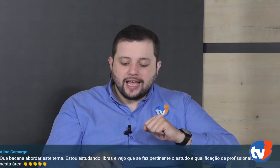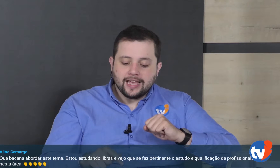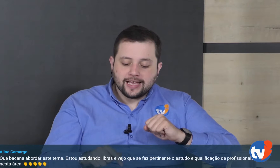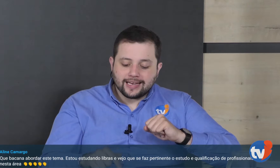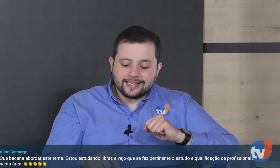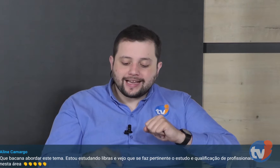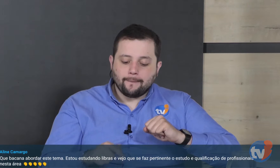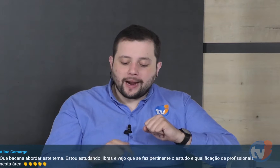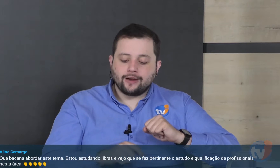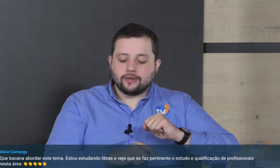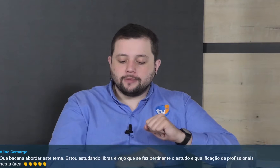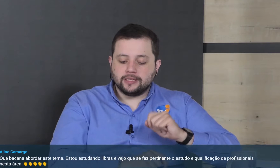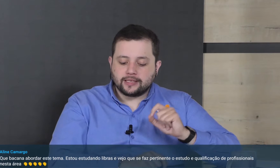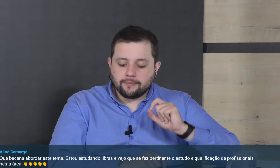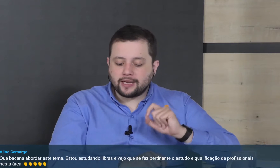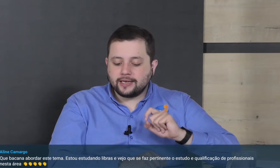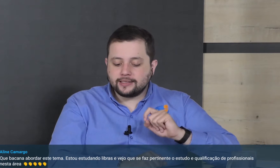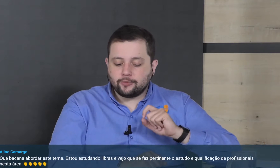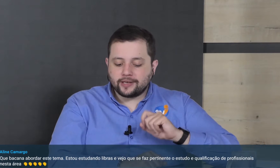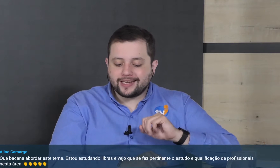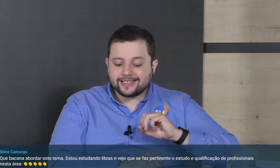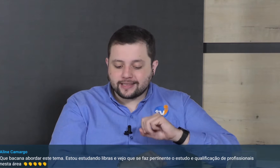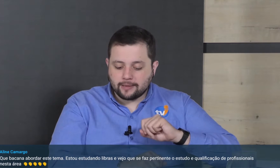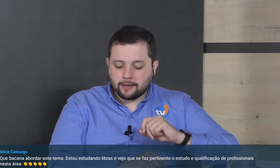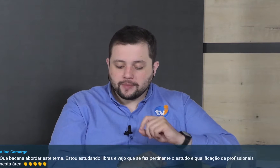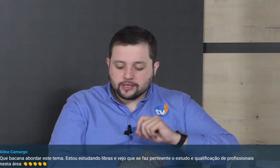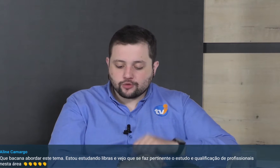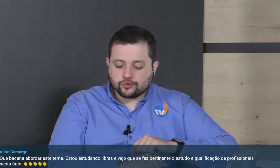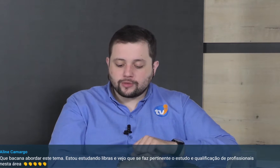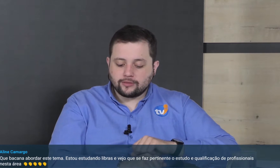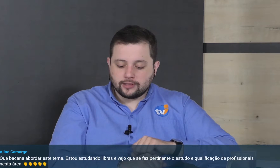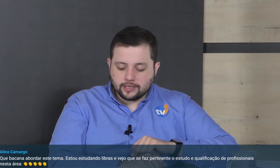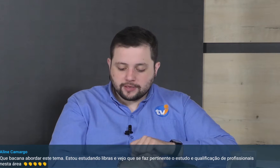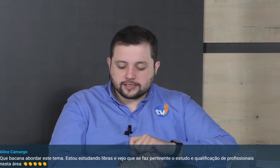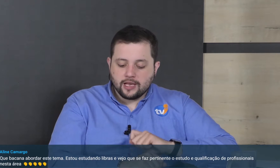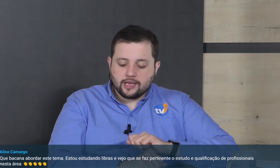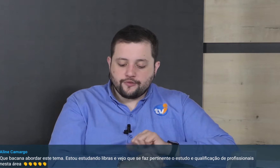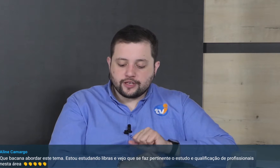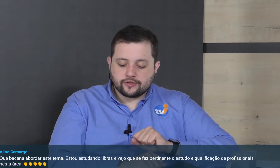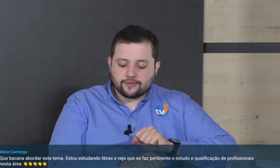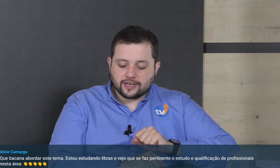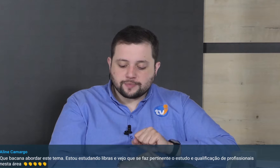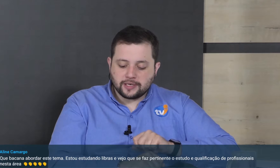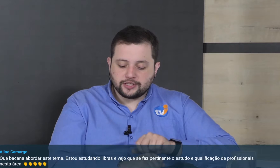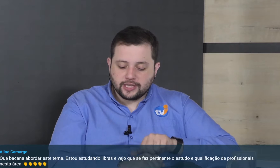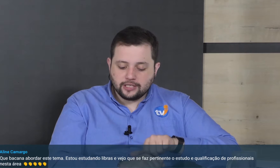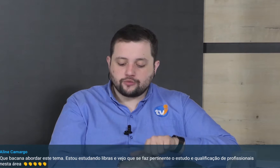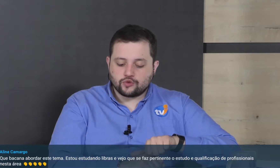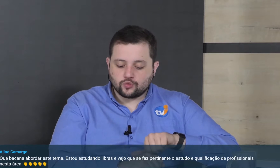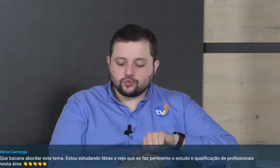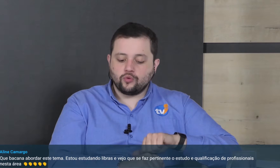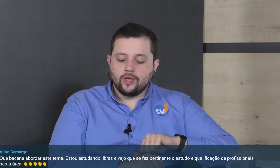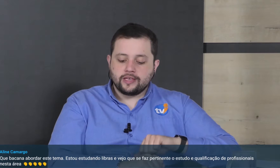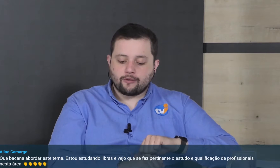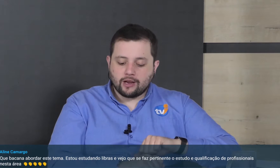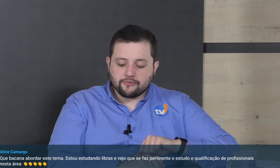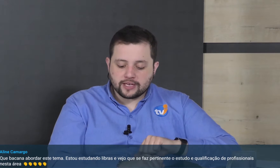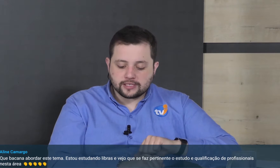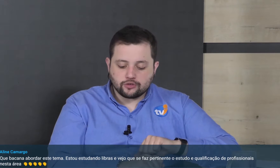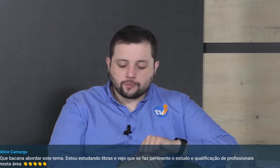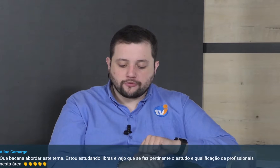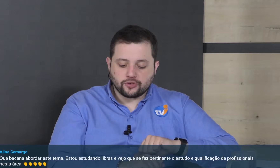manda aqui. E a Aline Camargo, ela manda aqui: bacana abordar esse tema. Estou estudando Libras e vejo que se faz pertinente o estudo